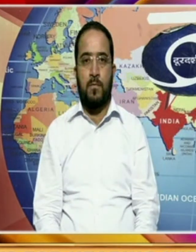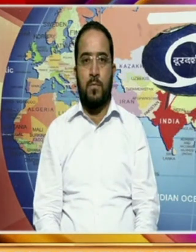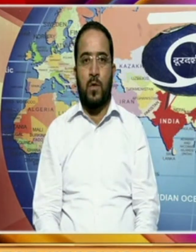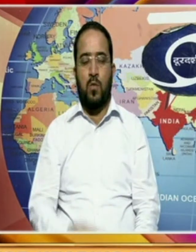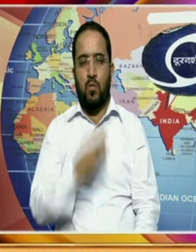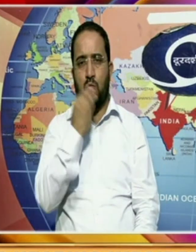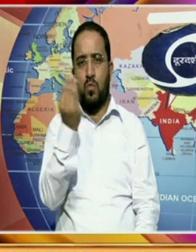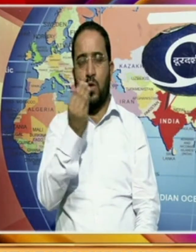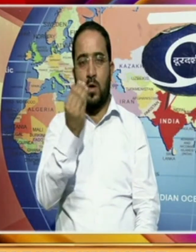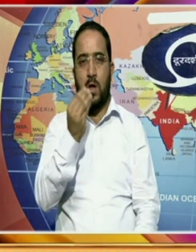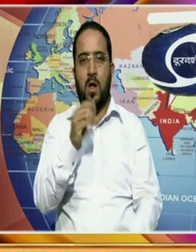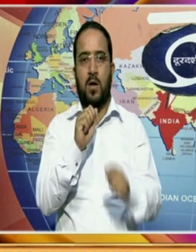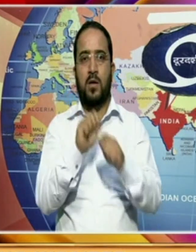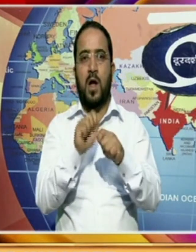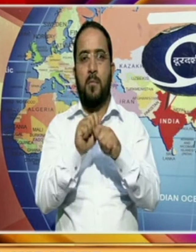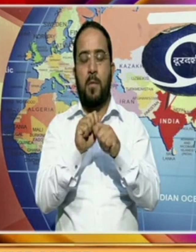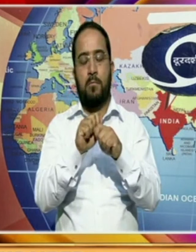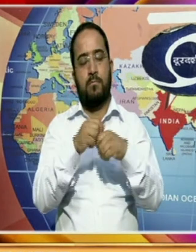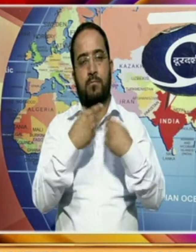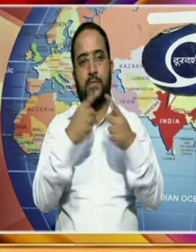मामूल के मुताबिक काम कर रहा है